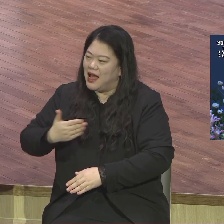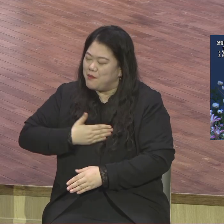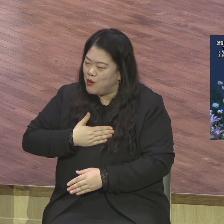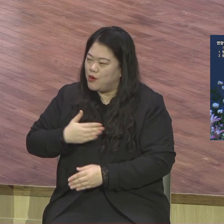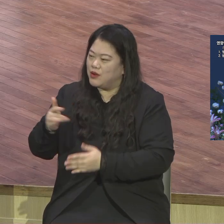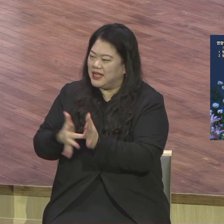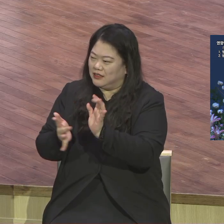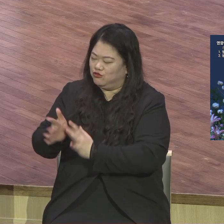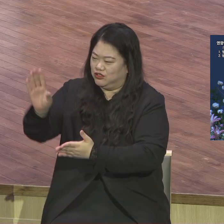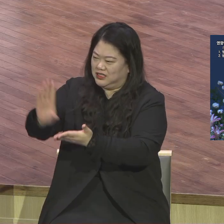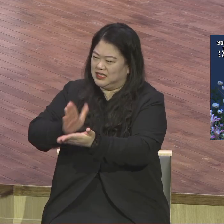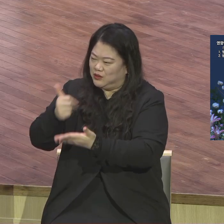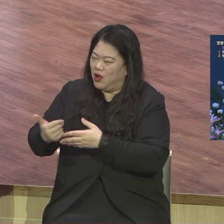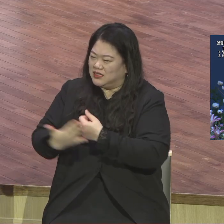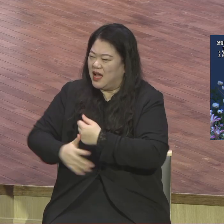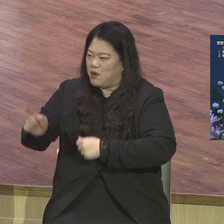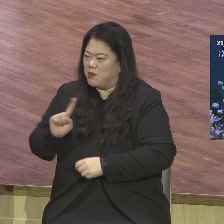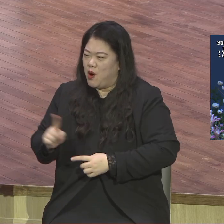계속 정지하고